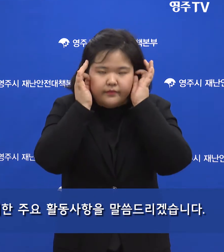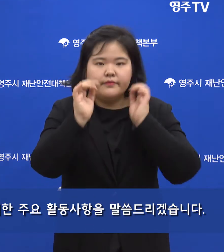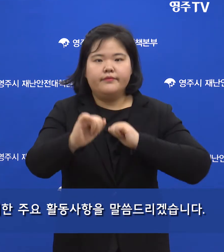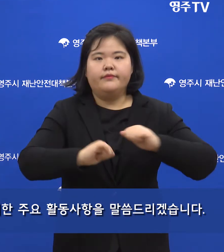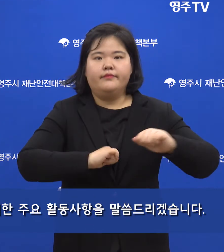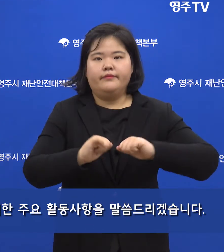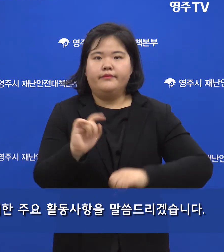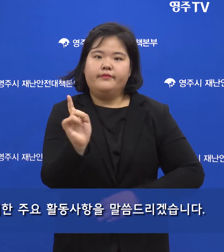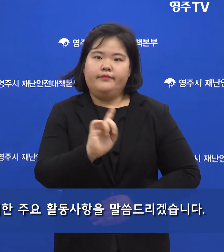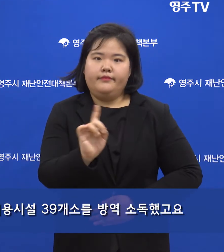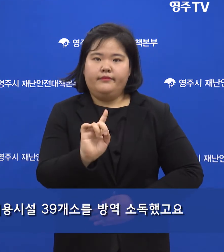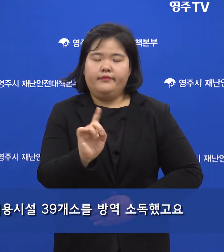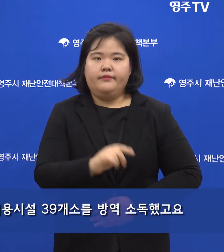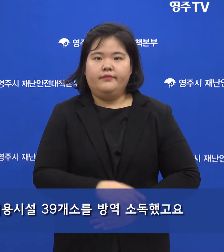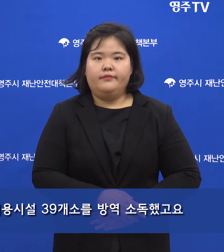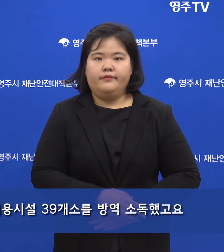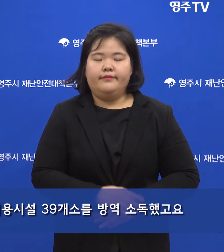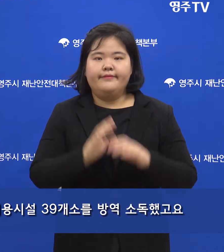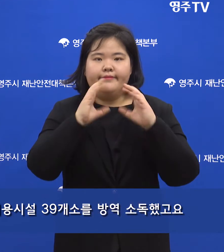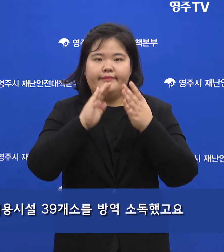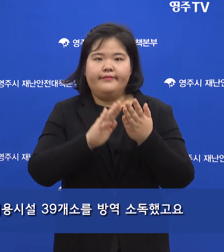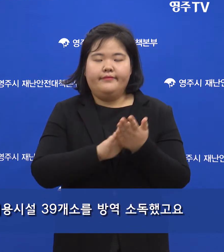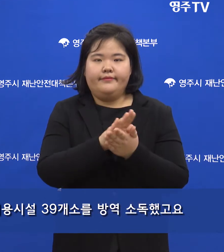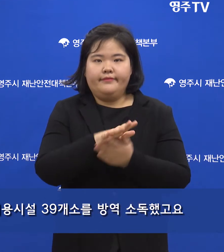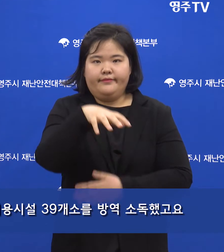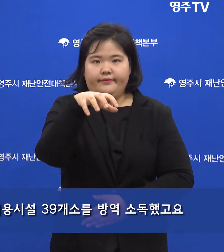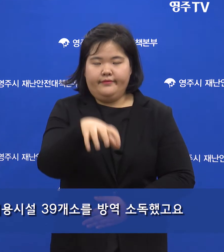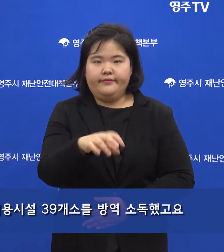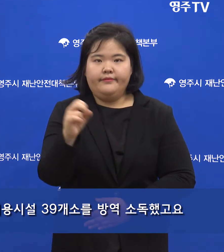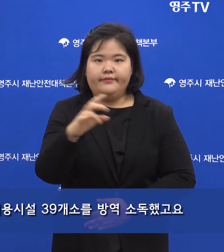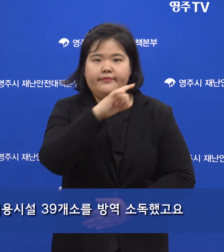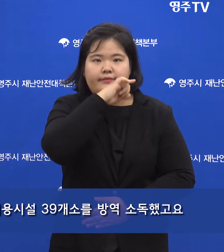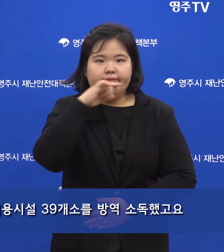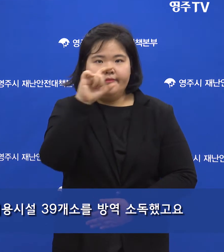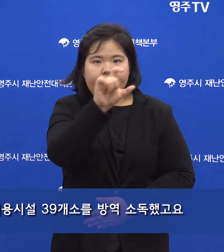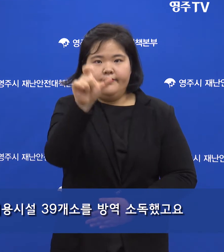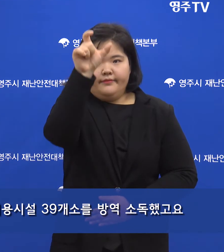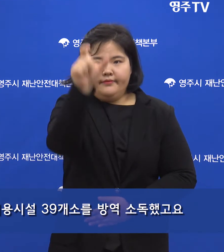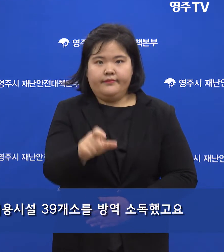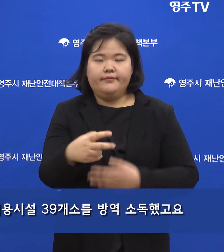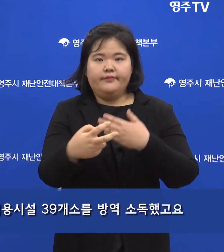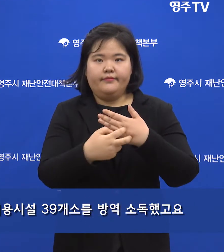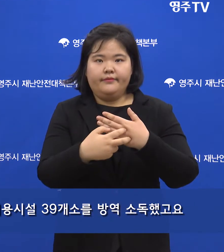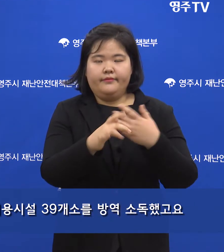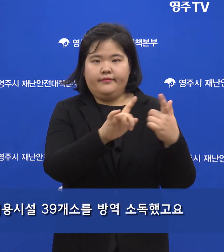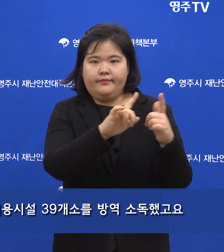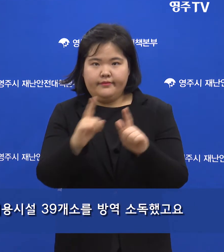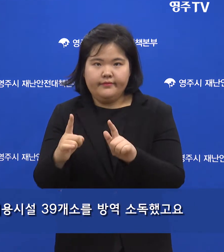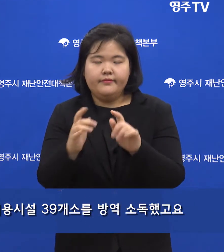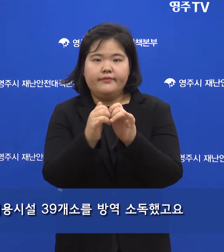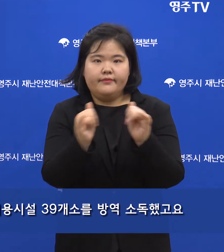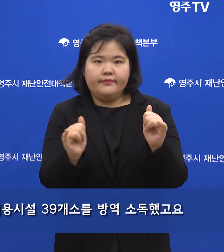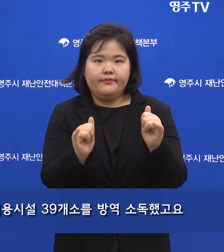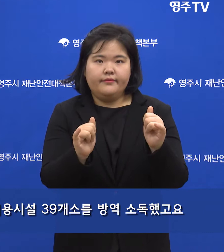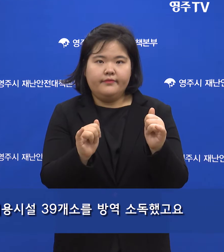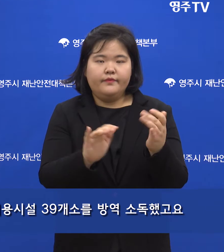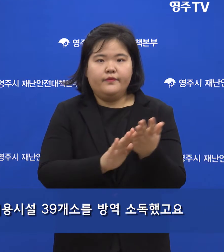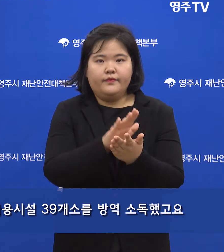말씀드리겠습니다. 어린 놀이터나 또는 적십자병원 등